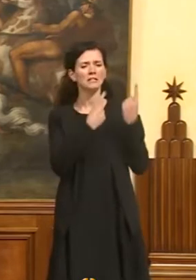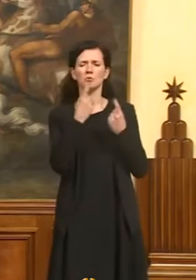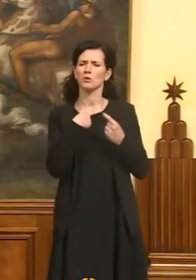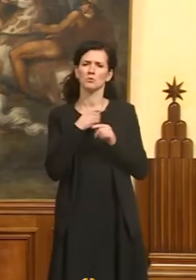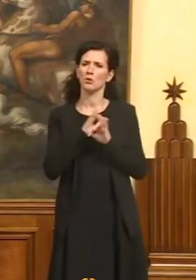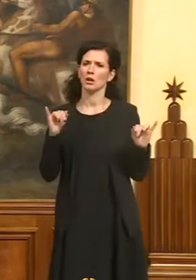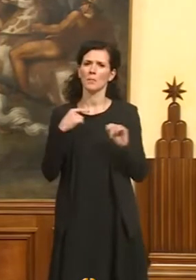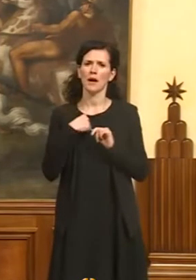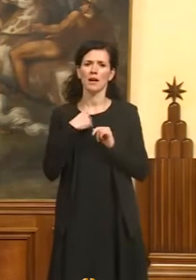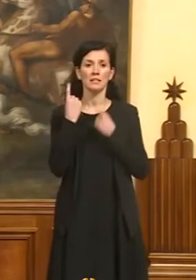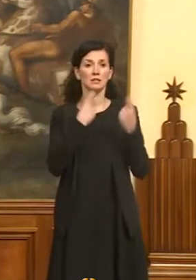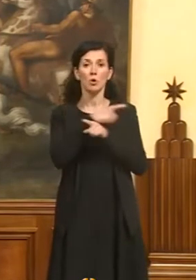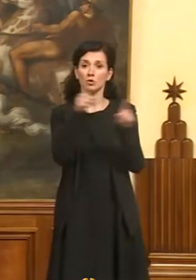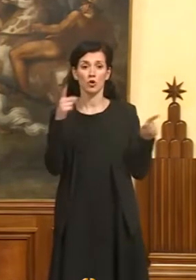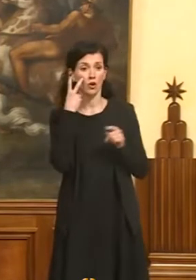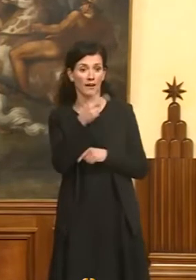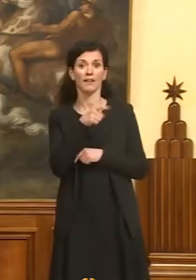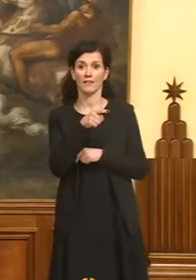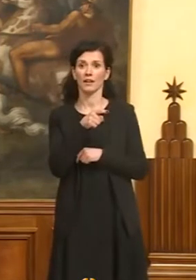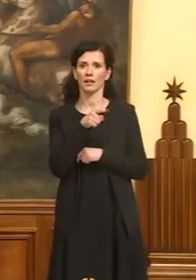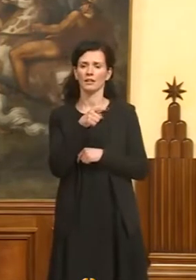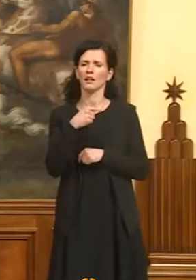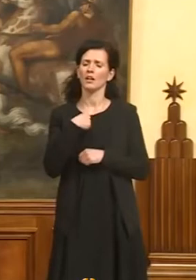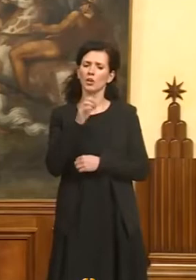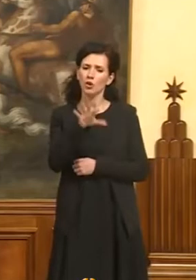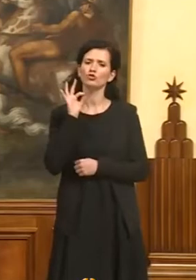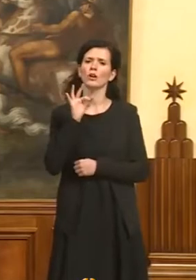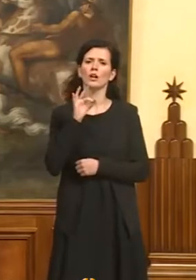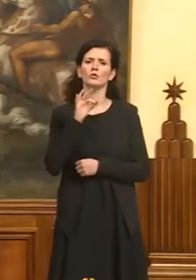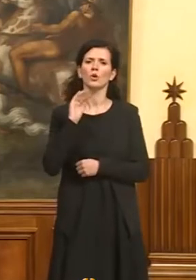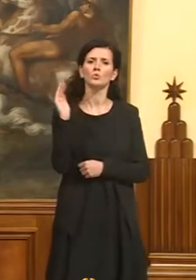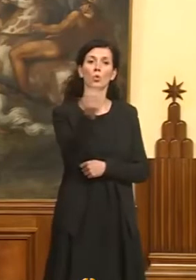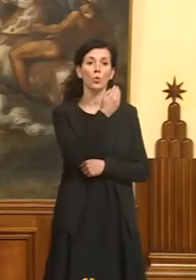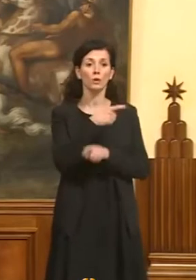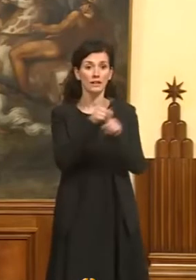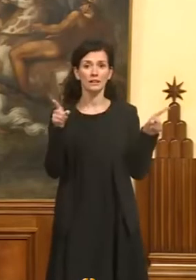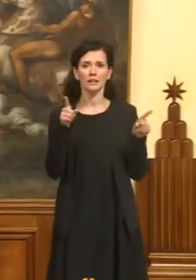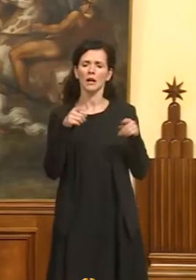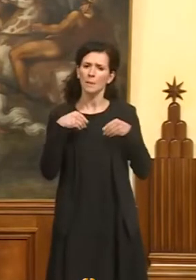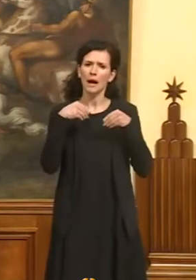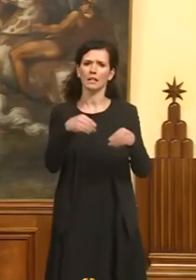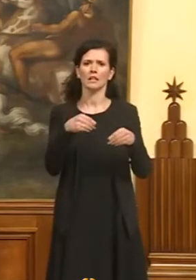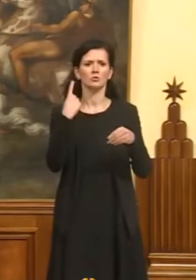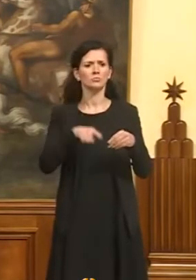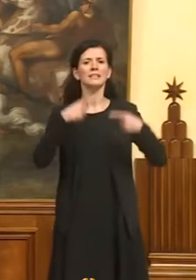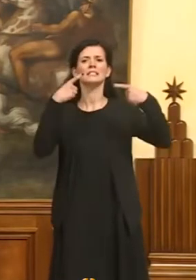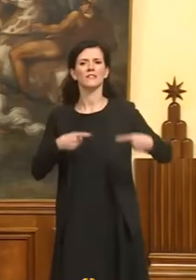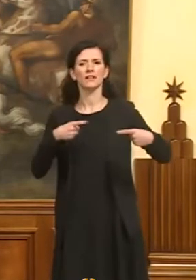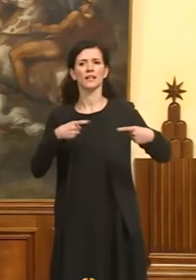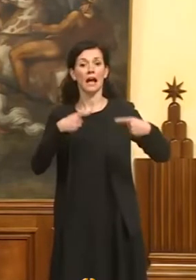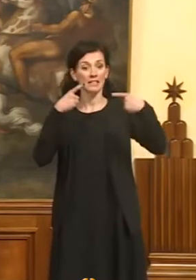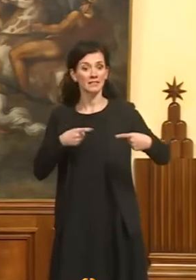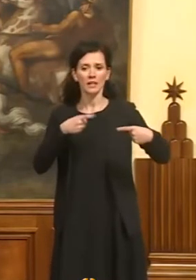nostri occhi. Ho scelto di rendere tutti voi partecipi della sfida che siamo chiamati ad